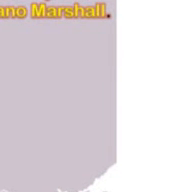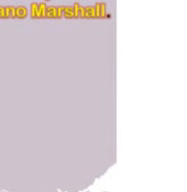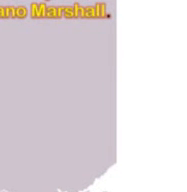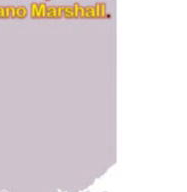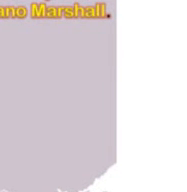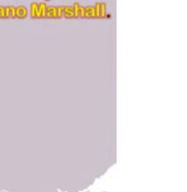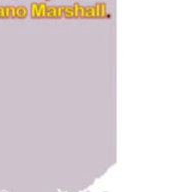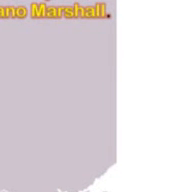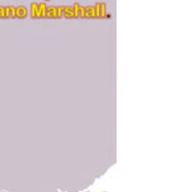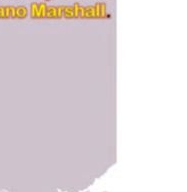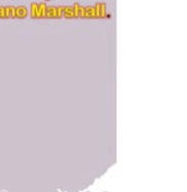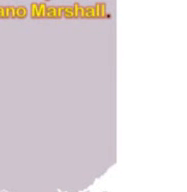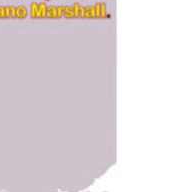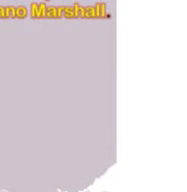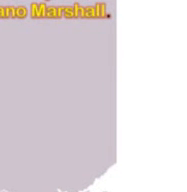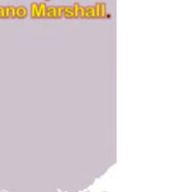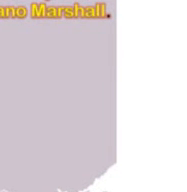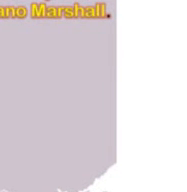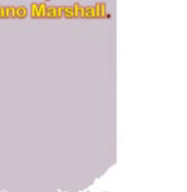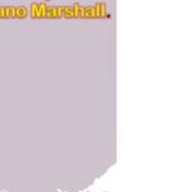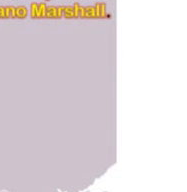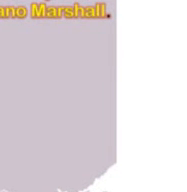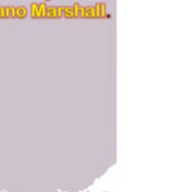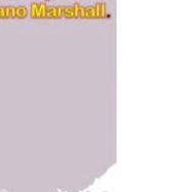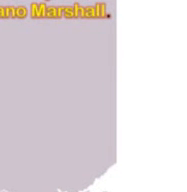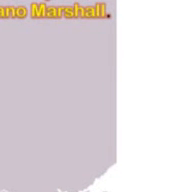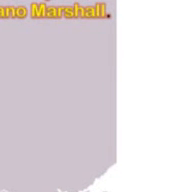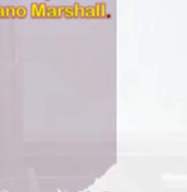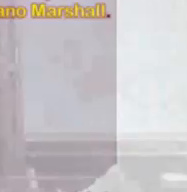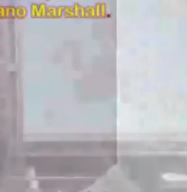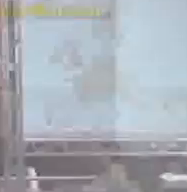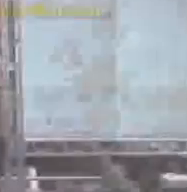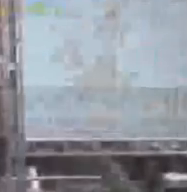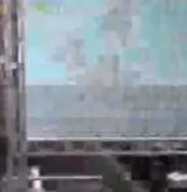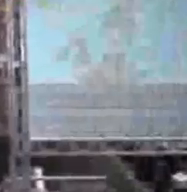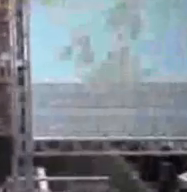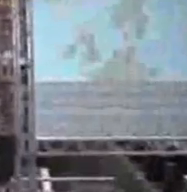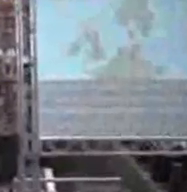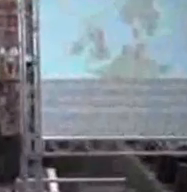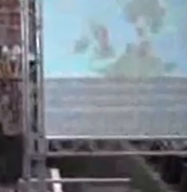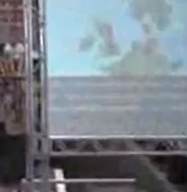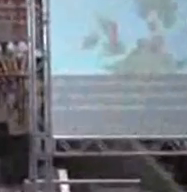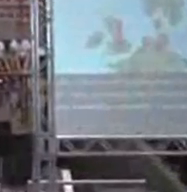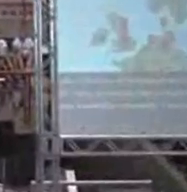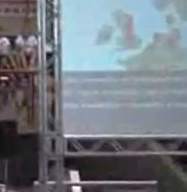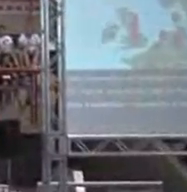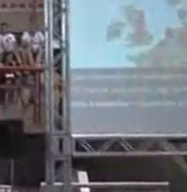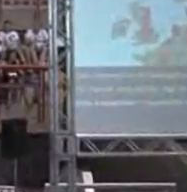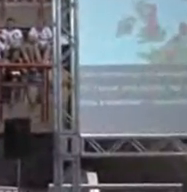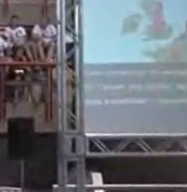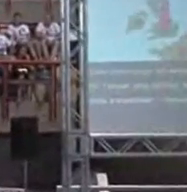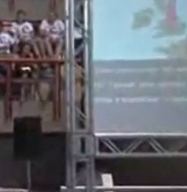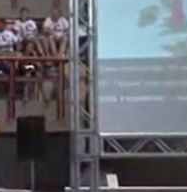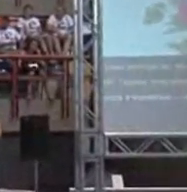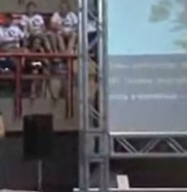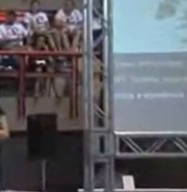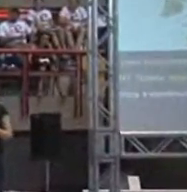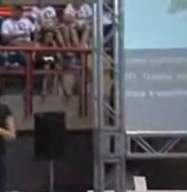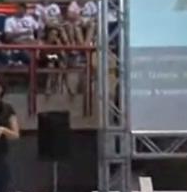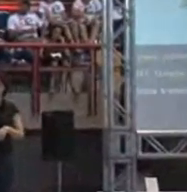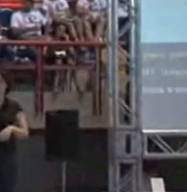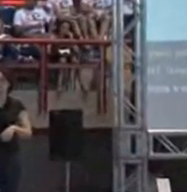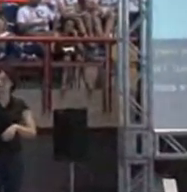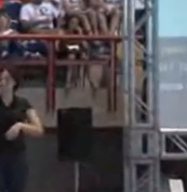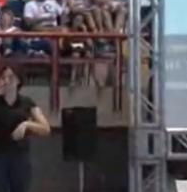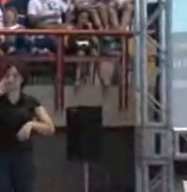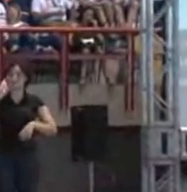grana quanto foi colocado em empréstimos pra época algo em torno de 13 Bilhões